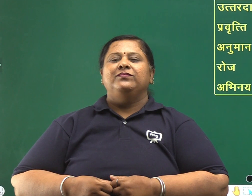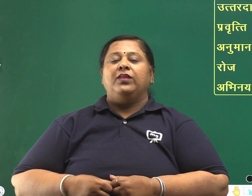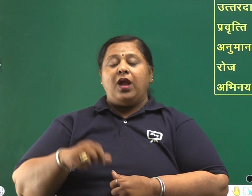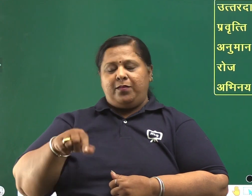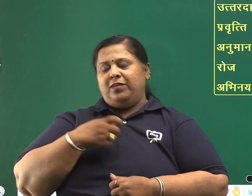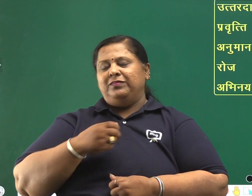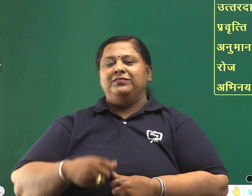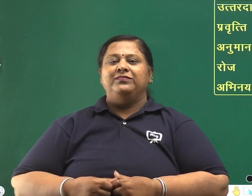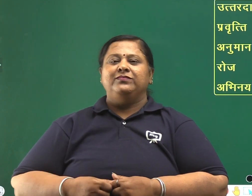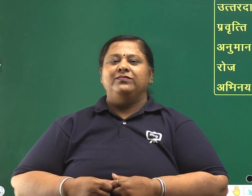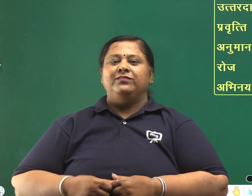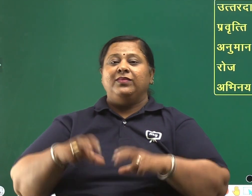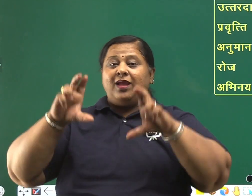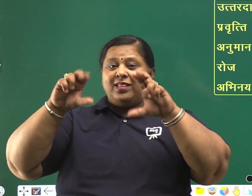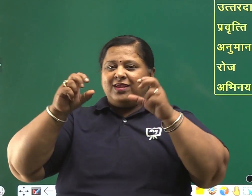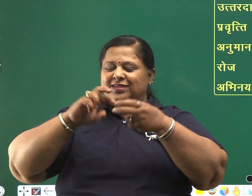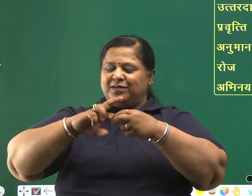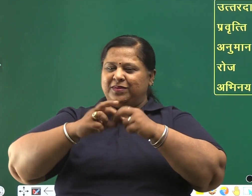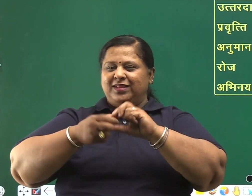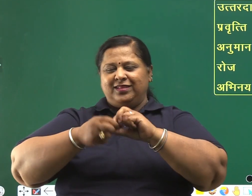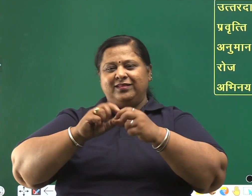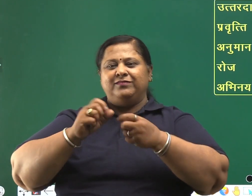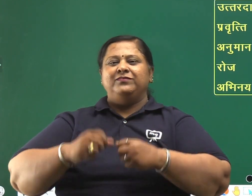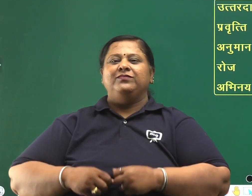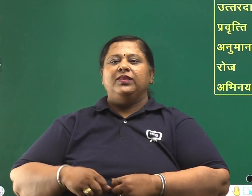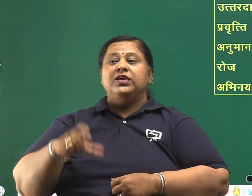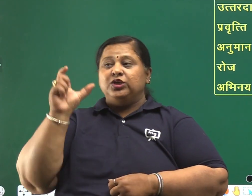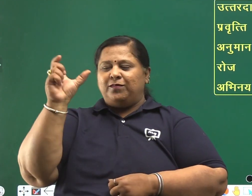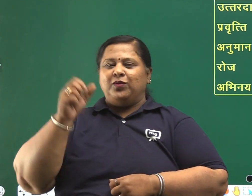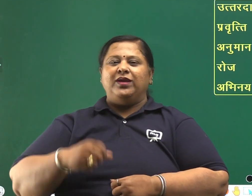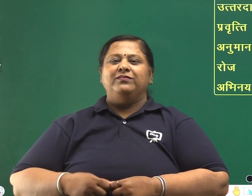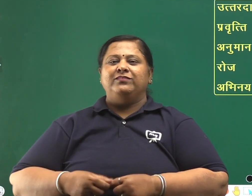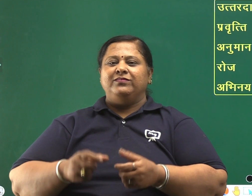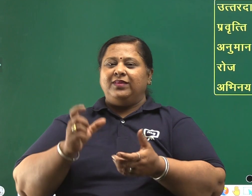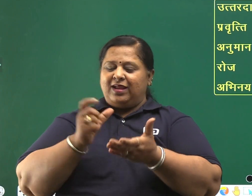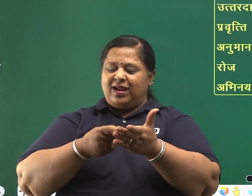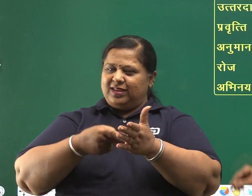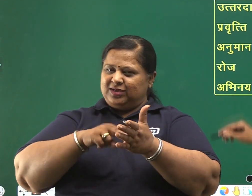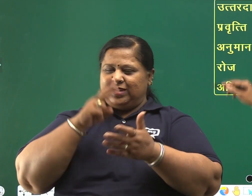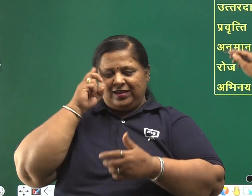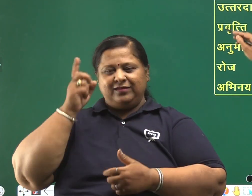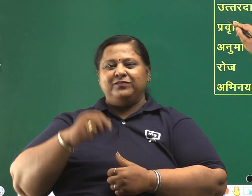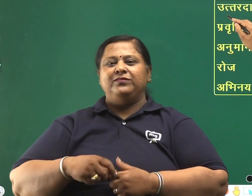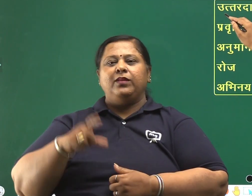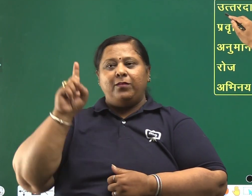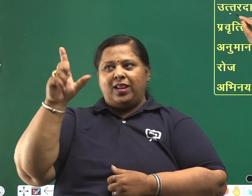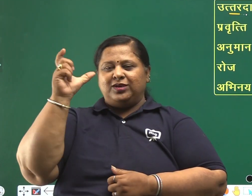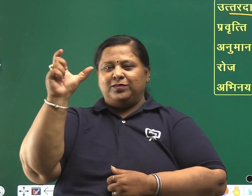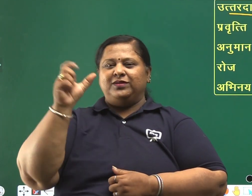अब हम अध्याय से संबंधित शब्दों के अर्थ जानेंगे। पहला